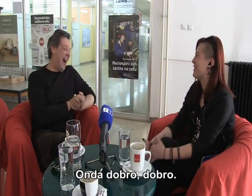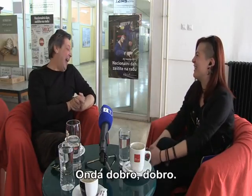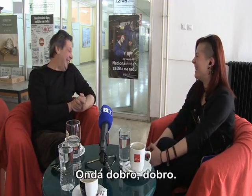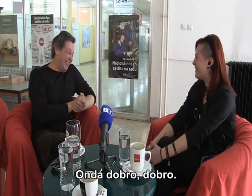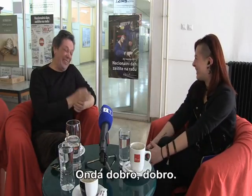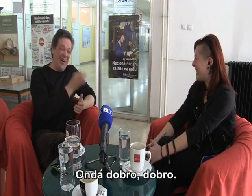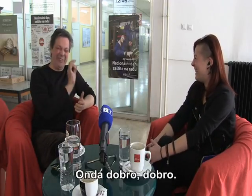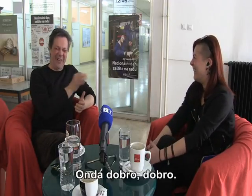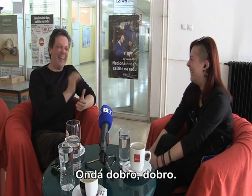pa da. Onda dobro.